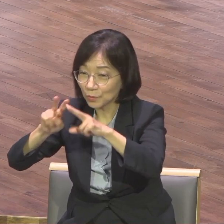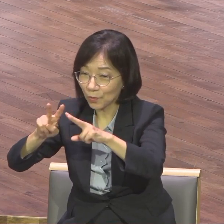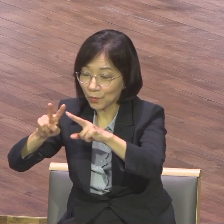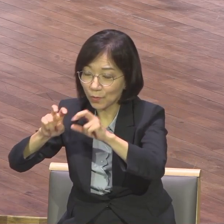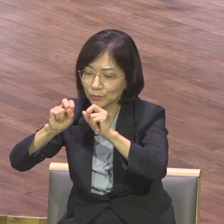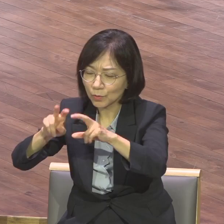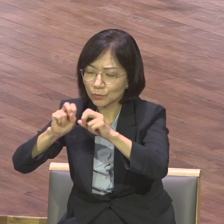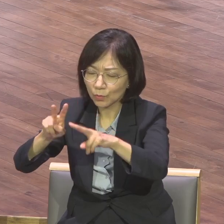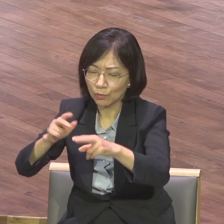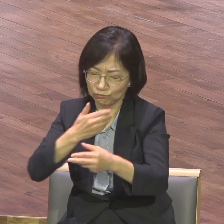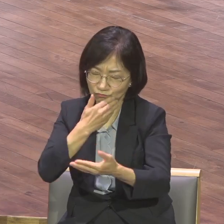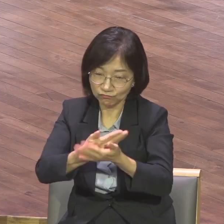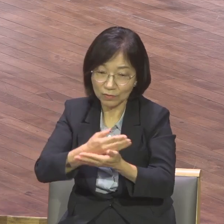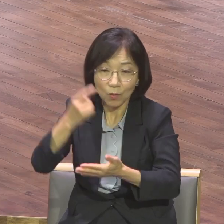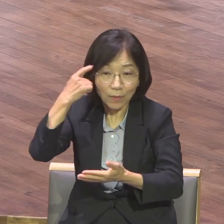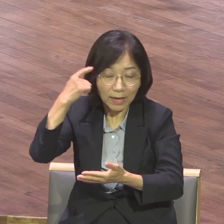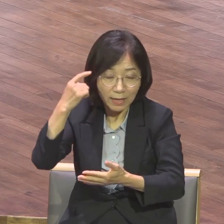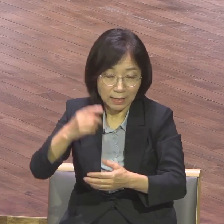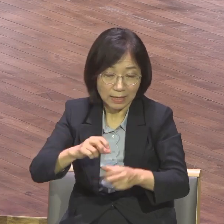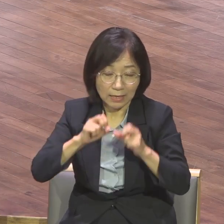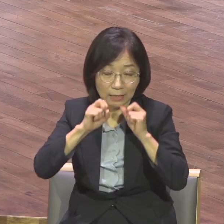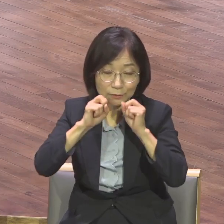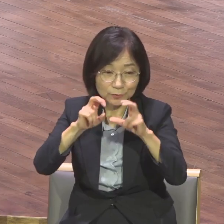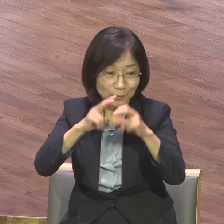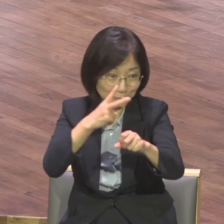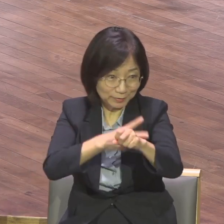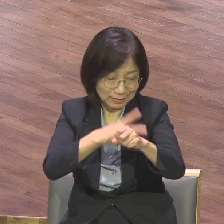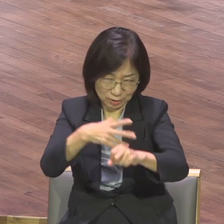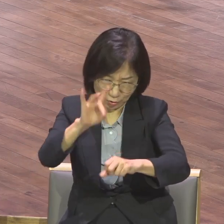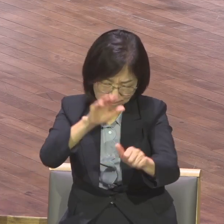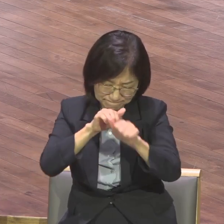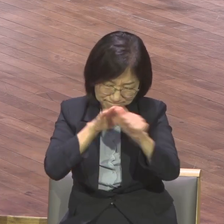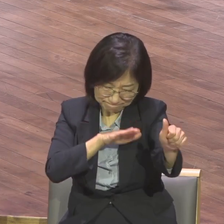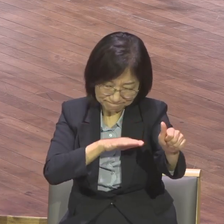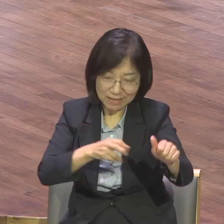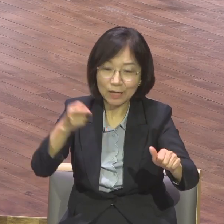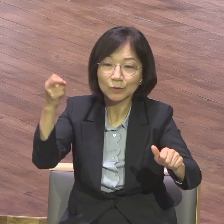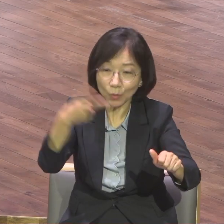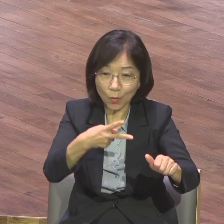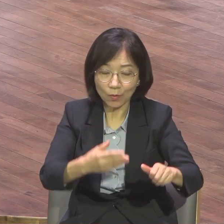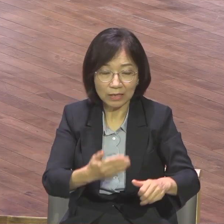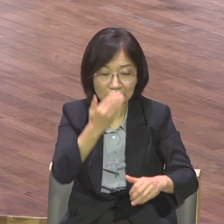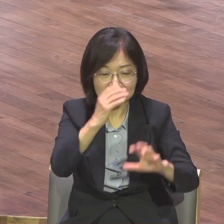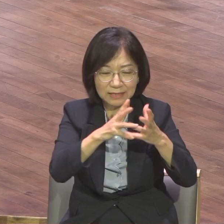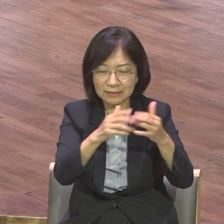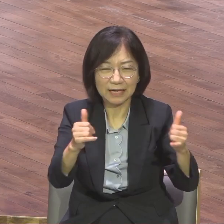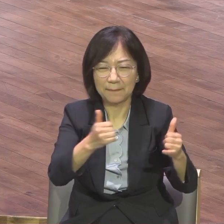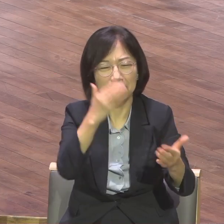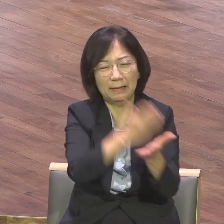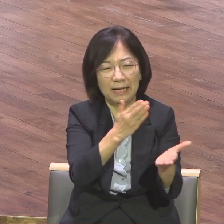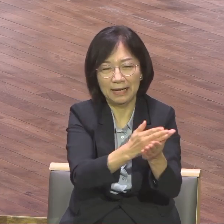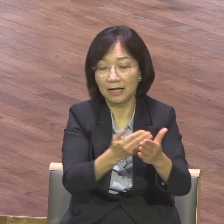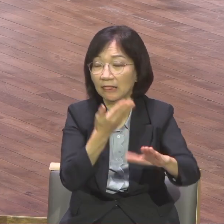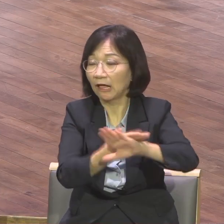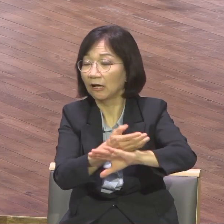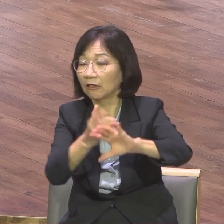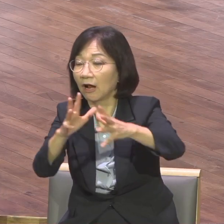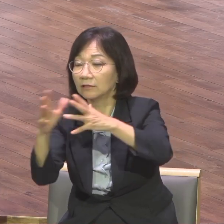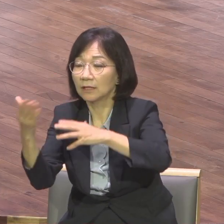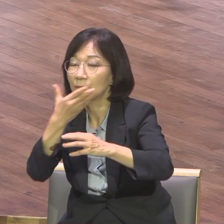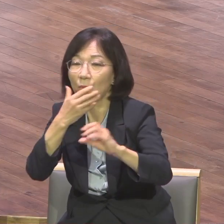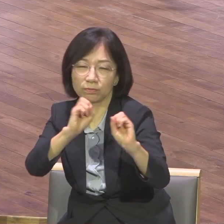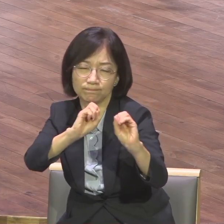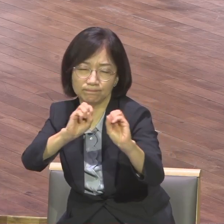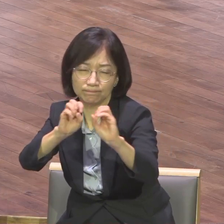첫 선교사 파송뿐만 아니라 본격적인 이방인 선교로 영적 전환이 이루어지는 그런